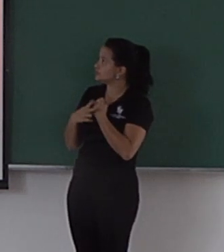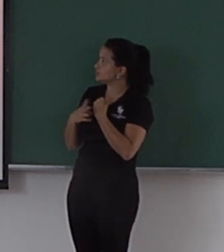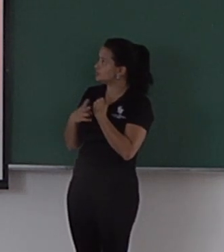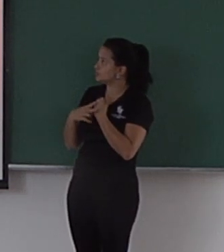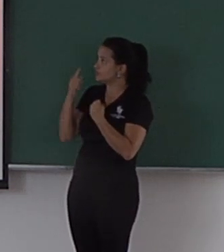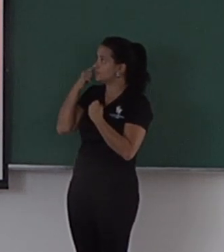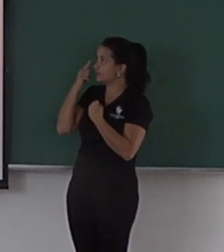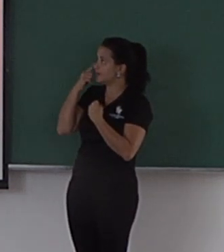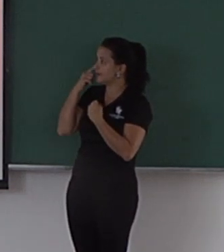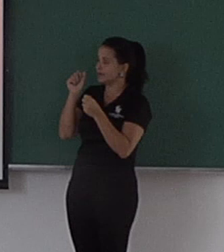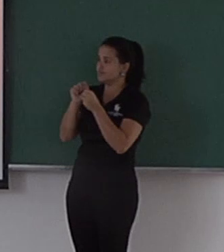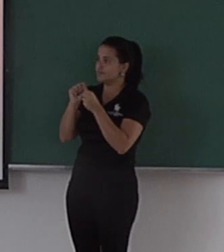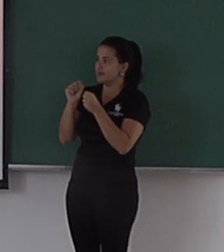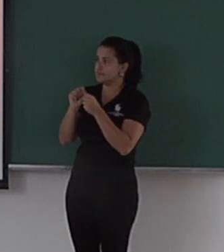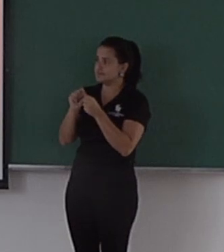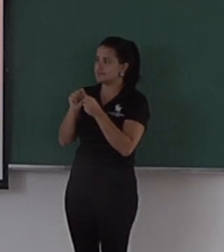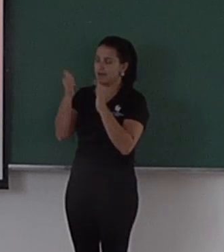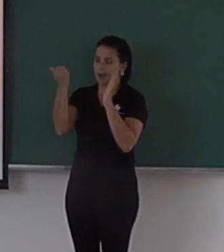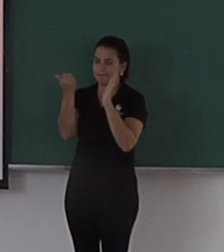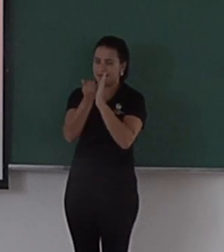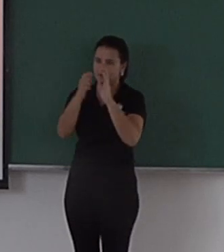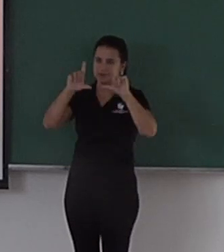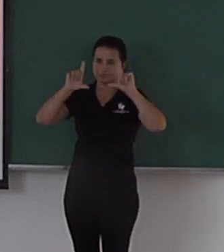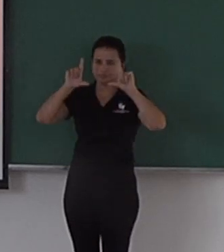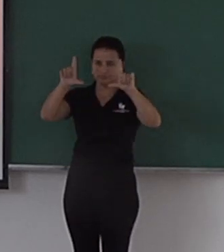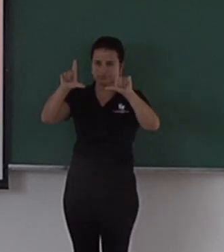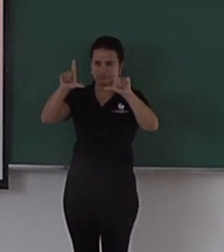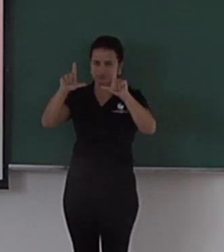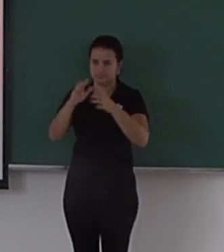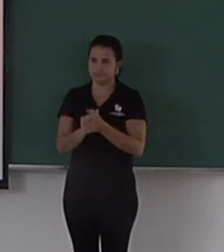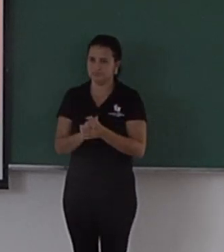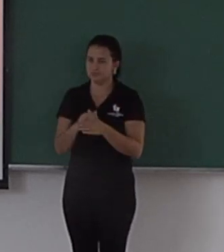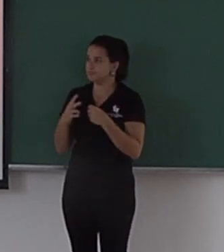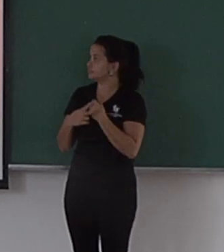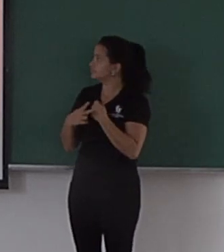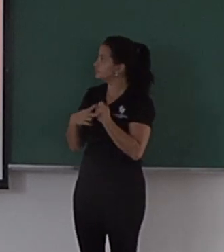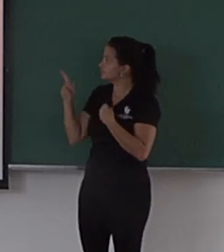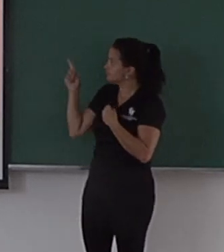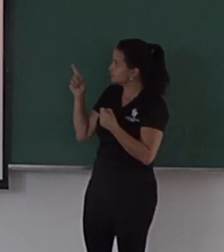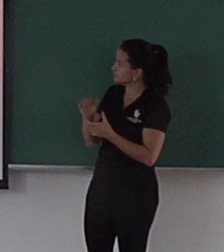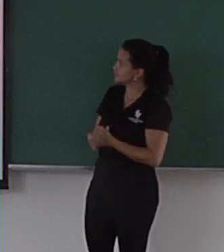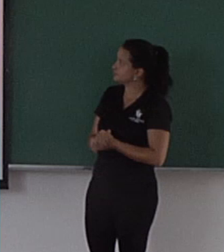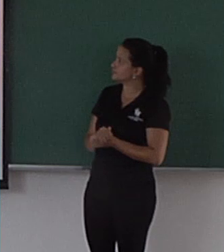as logomarcas, né? Que é frequente acontecer isso. Tá?